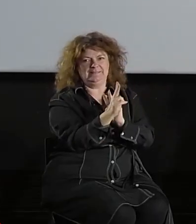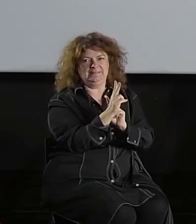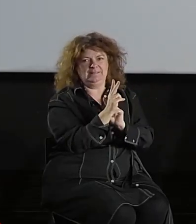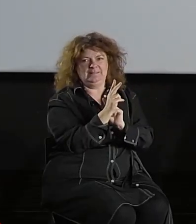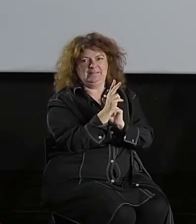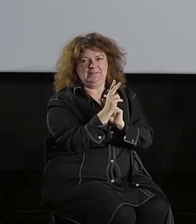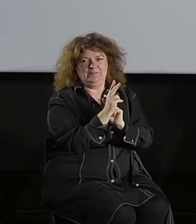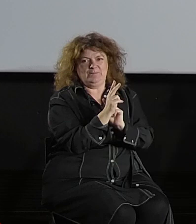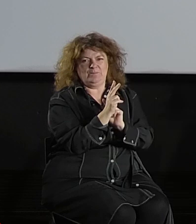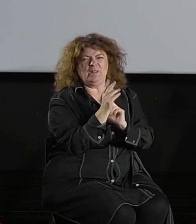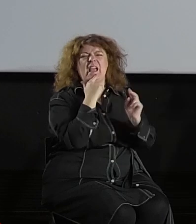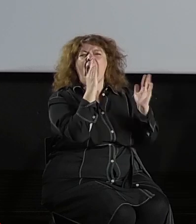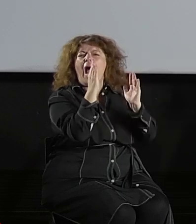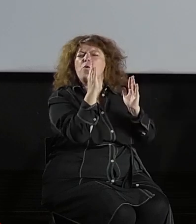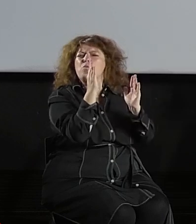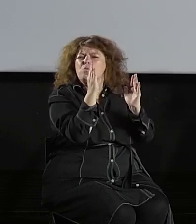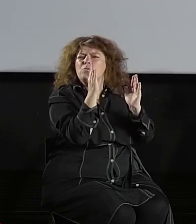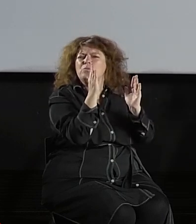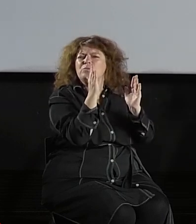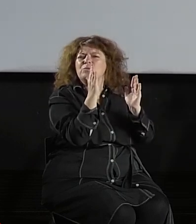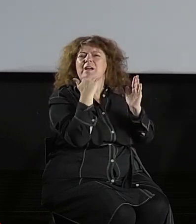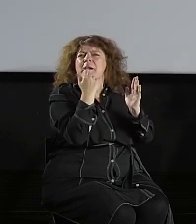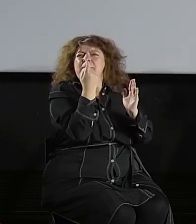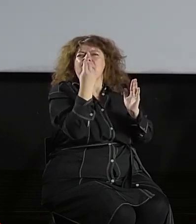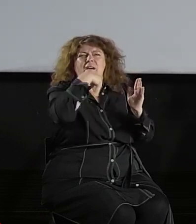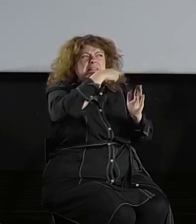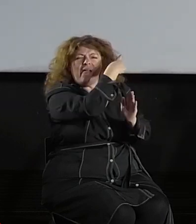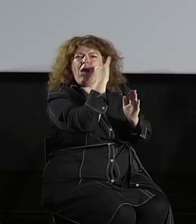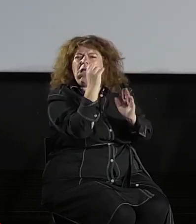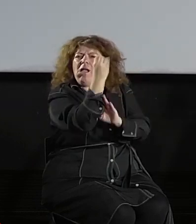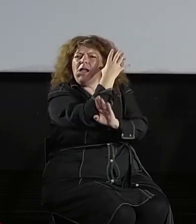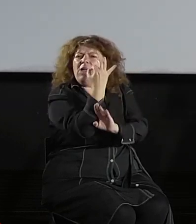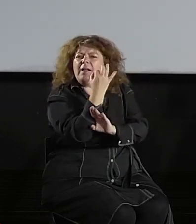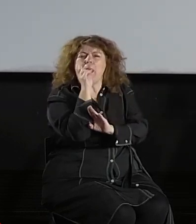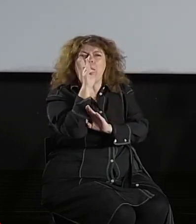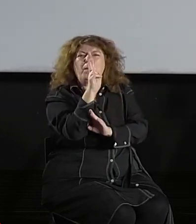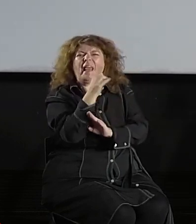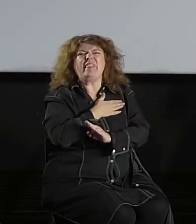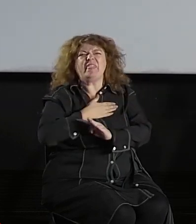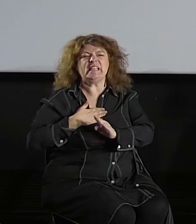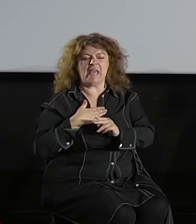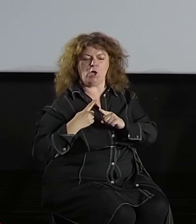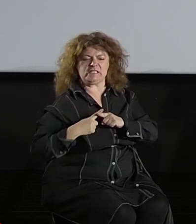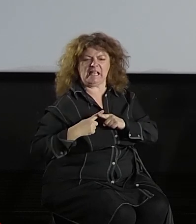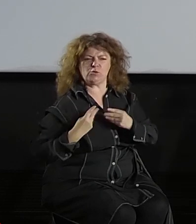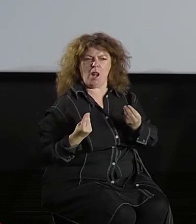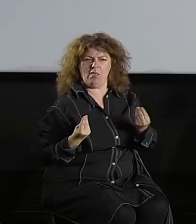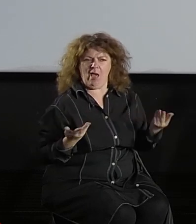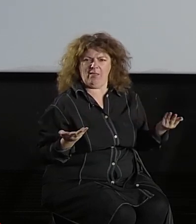algo a m algo que me ha faltado aquí mucho es ver el deseo la sexualidad parecía que en un momento nos iba a